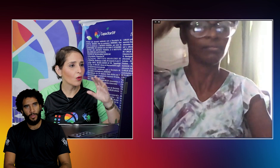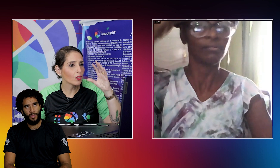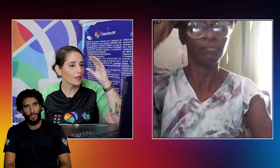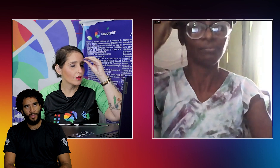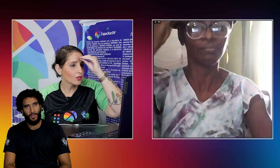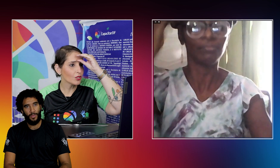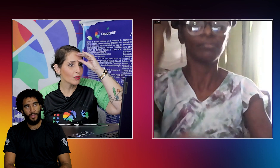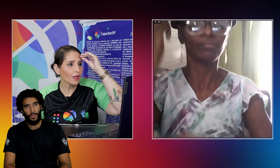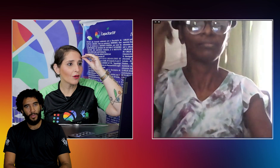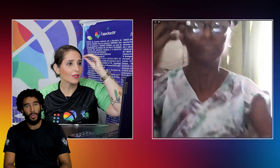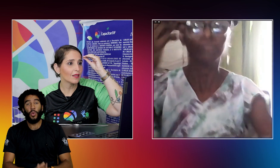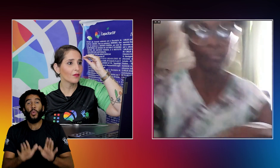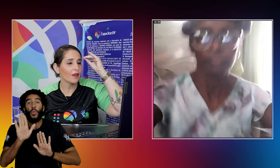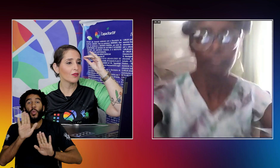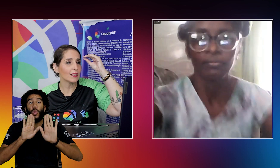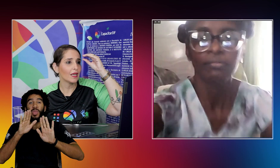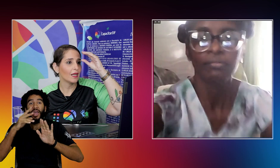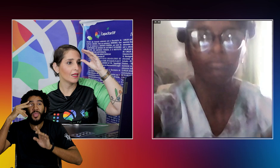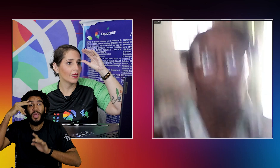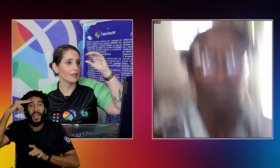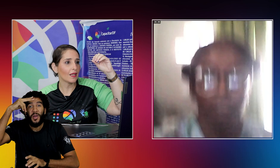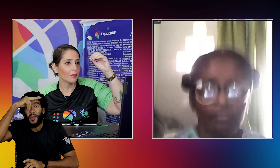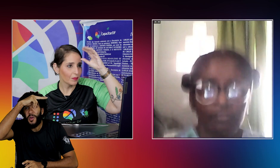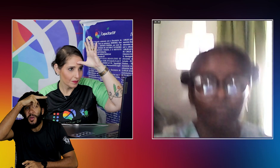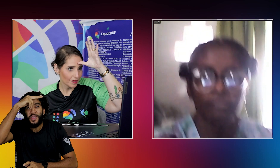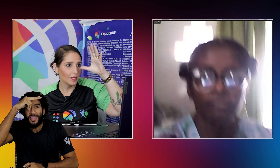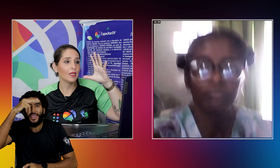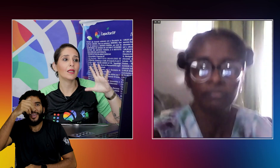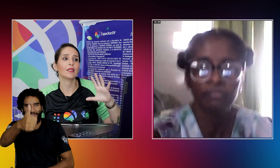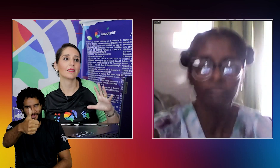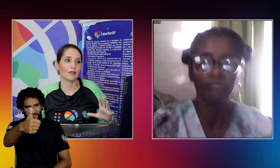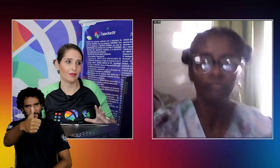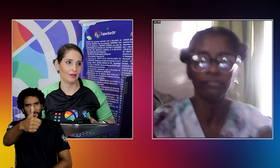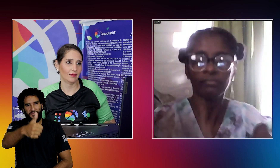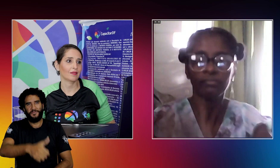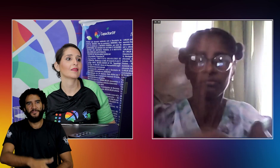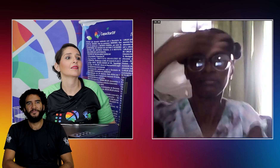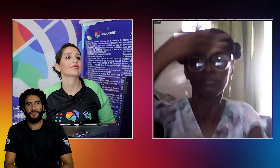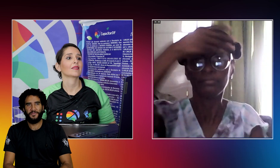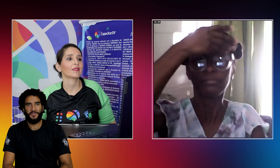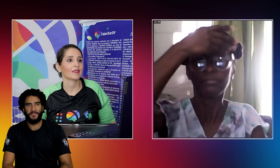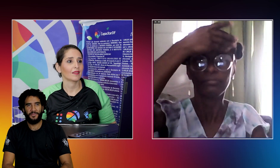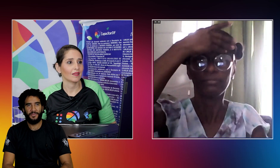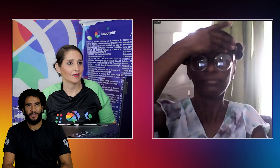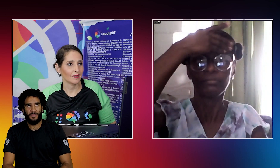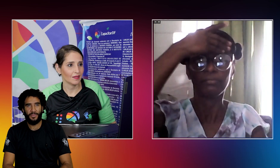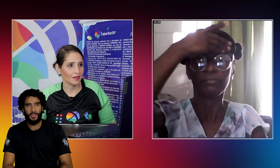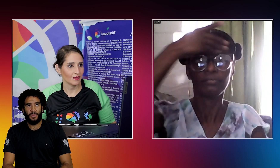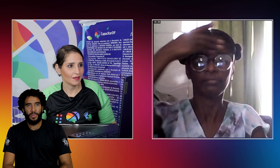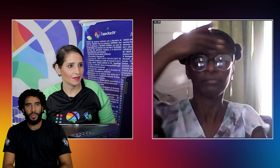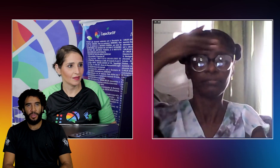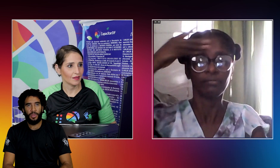Tá cortando, a gente não tá conseguindo ver você, Eliane. Tá... Isso.